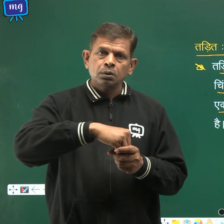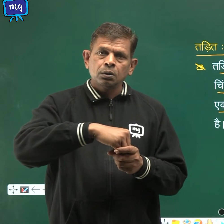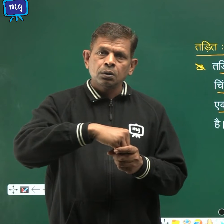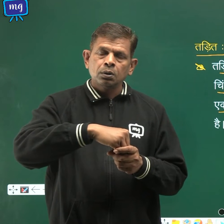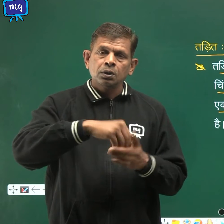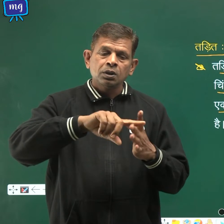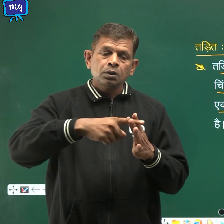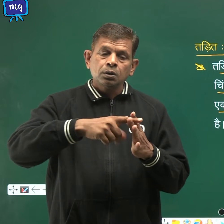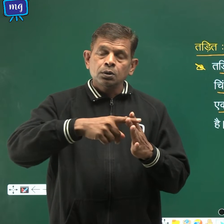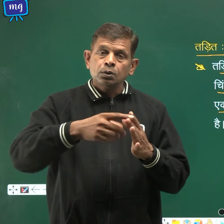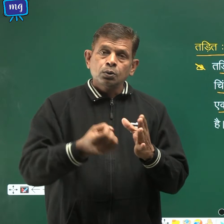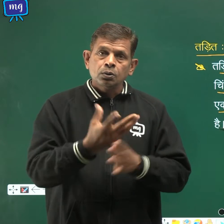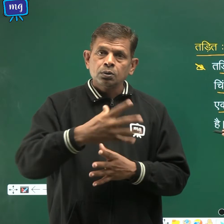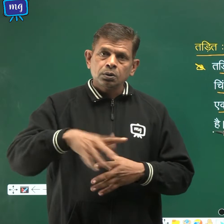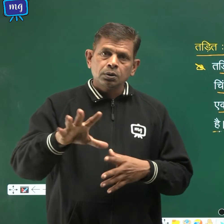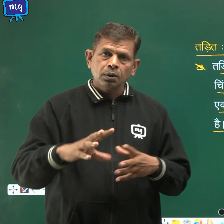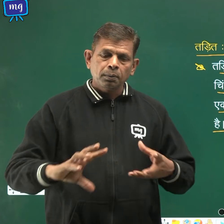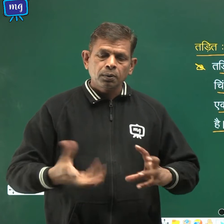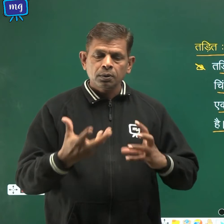तड़ित पैदा होती है।